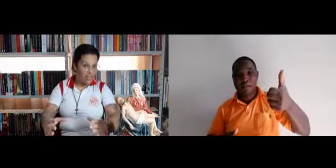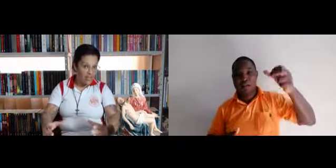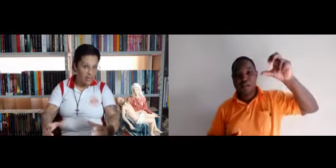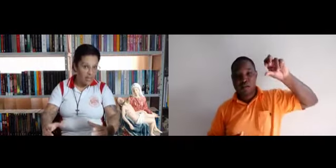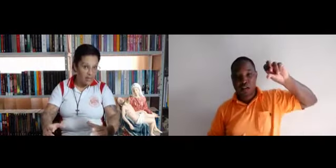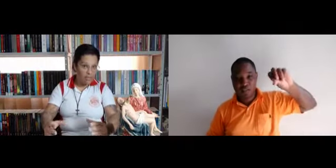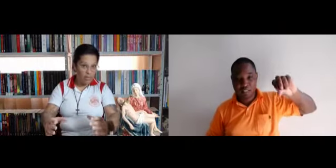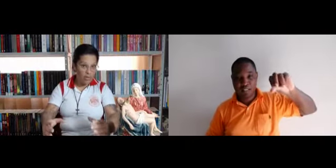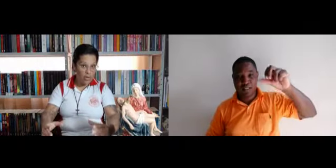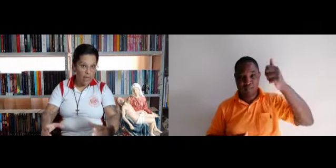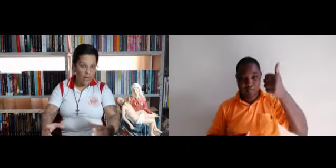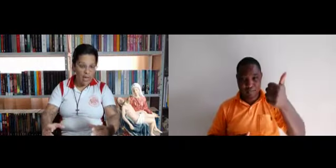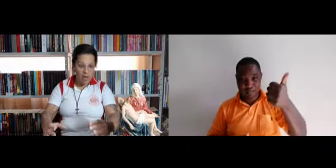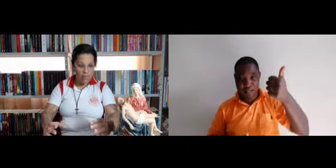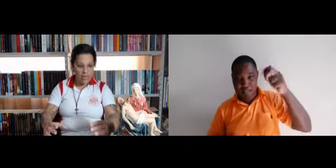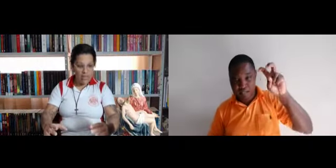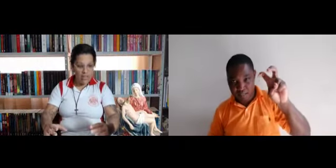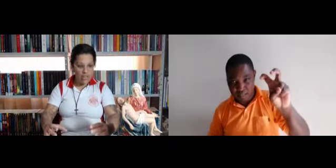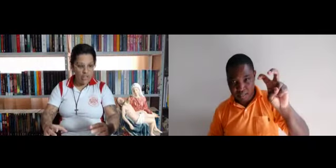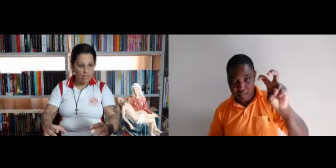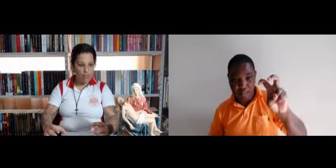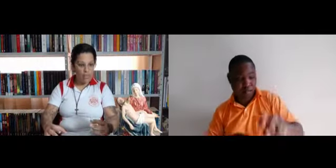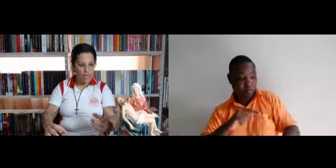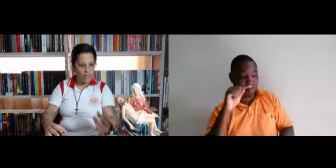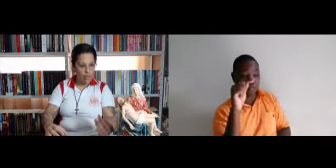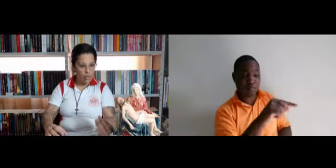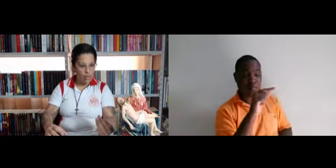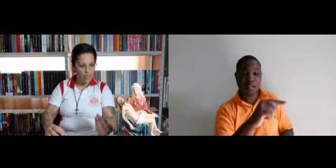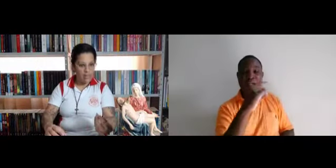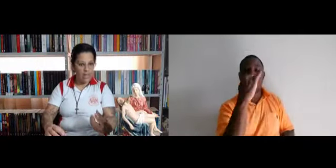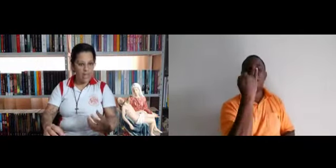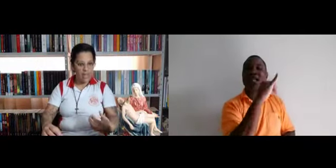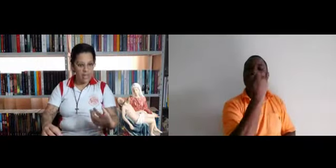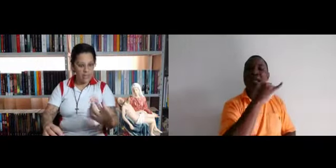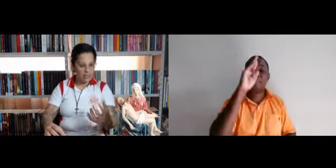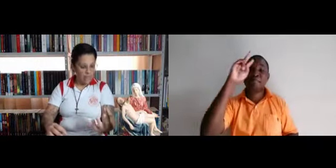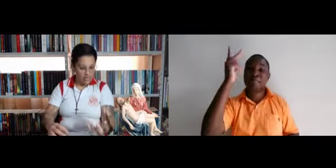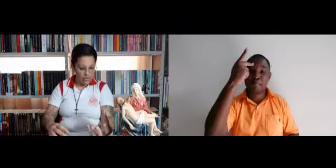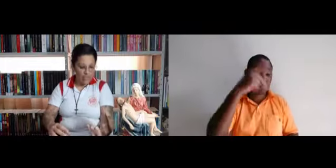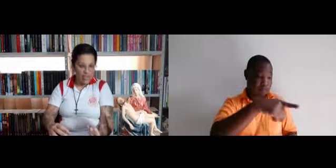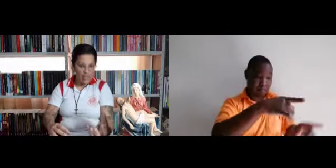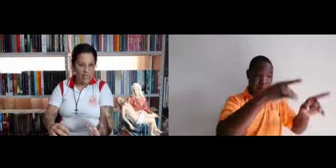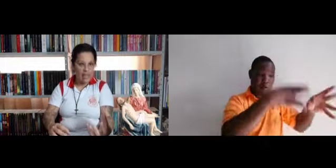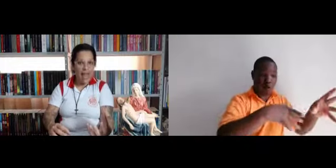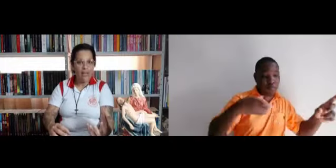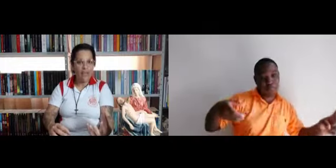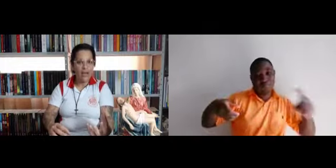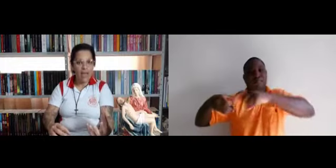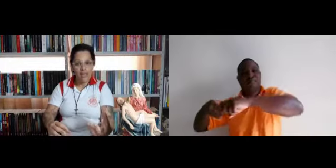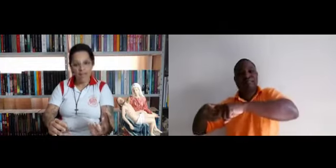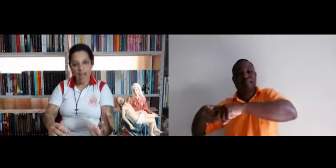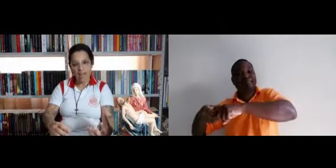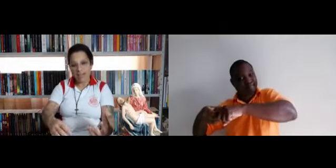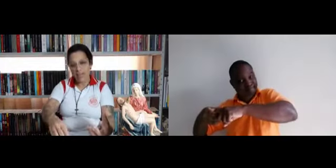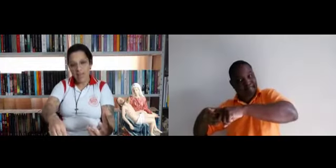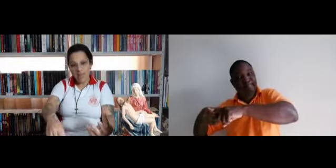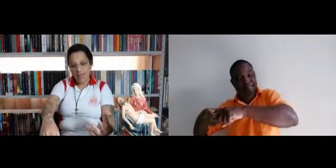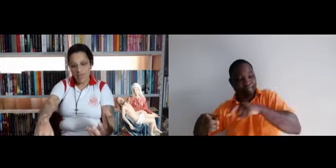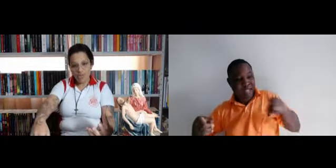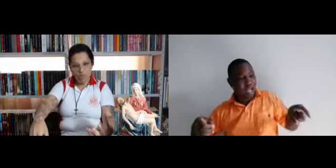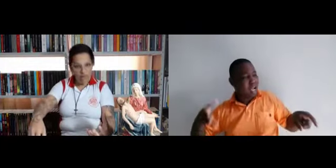problemática gigantesca. Por quê? Porque existiam pessoas de etnia eslava em